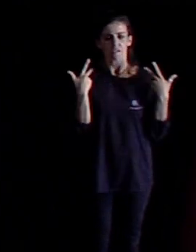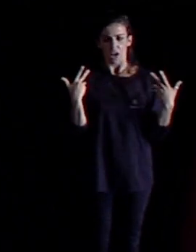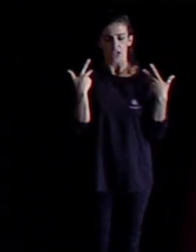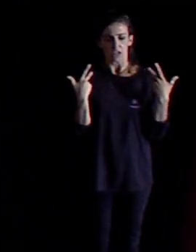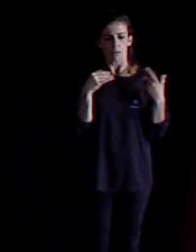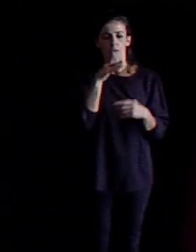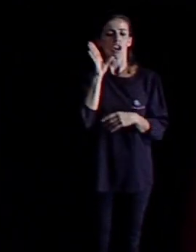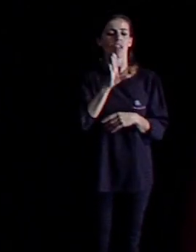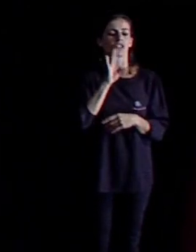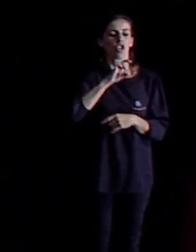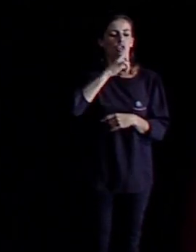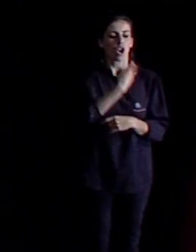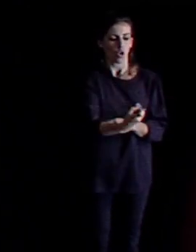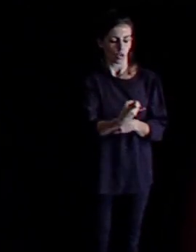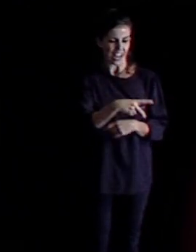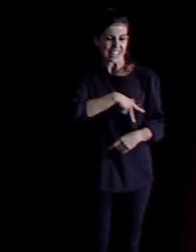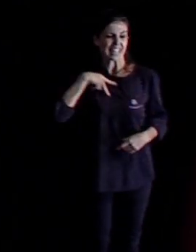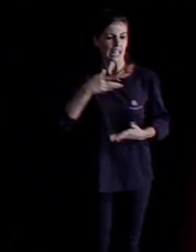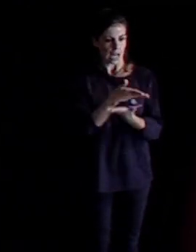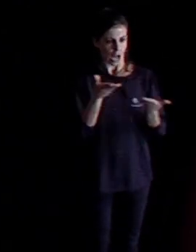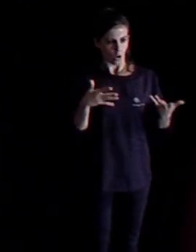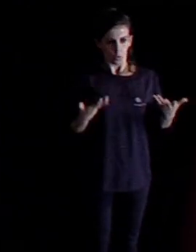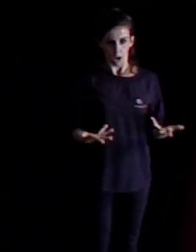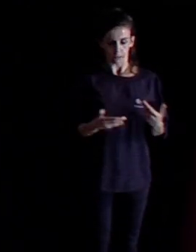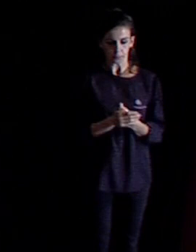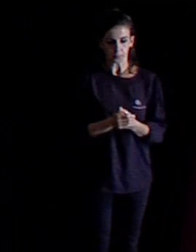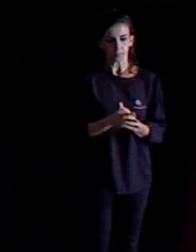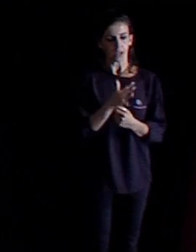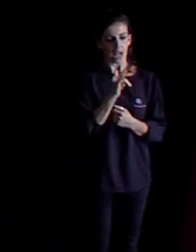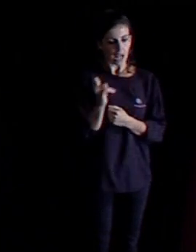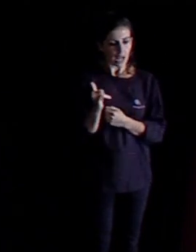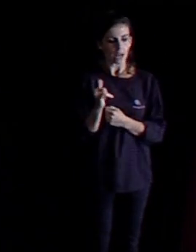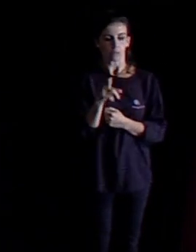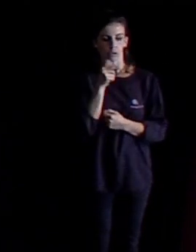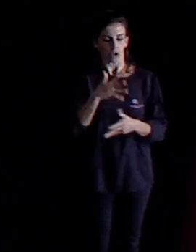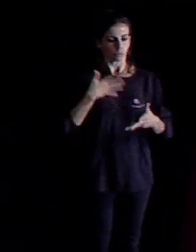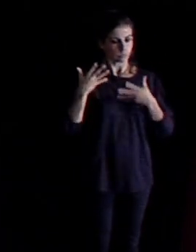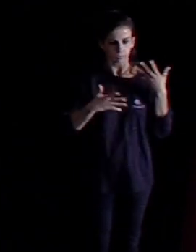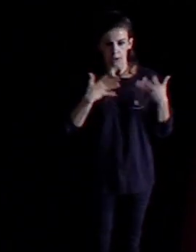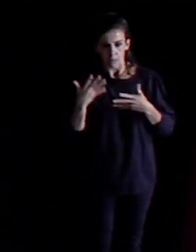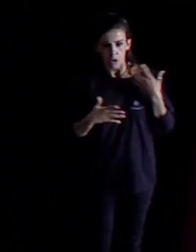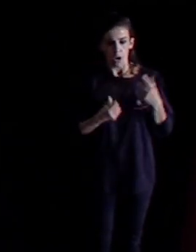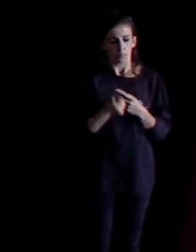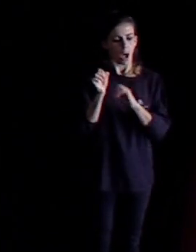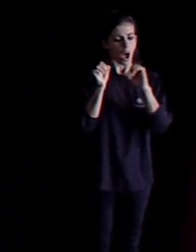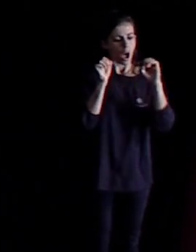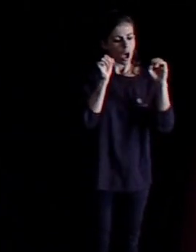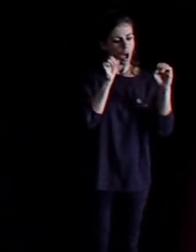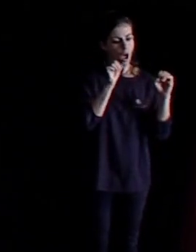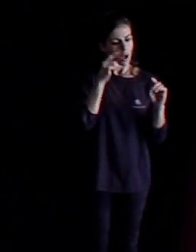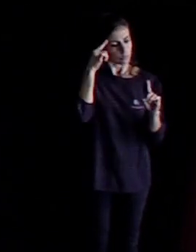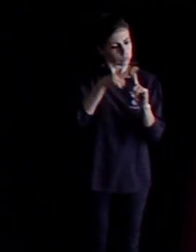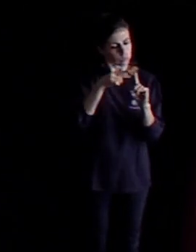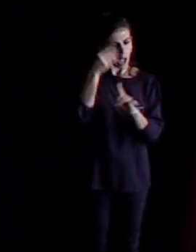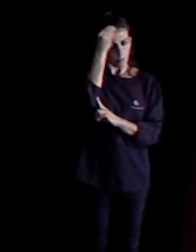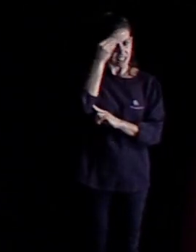de odio a nivel general? Pues tienen más reacciones emocionales, mayor propensión a tener pensamientos